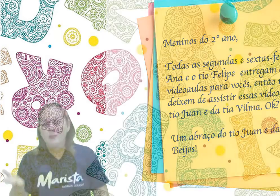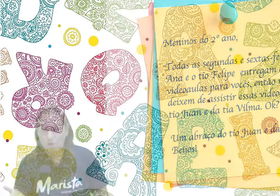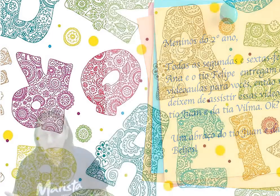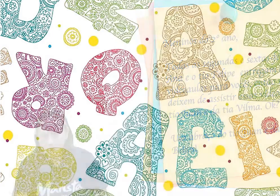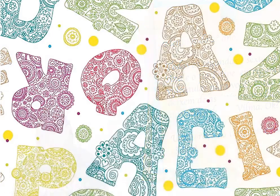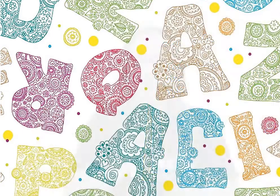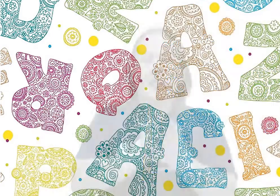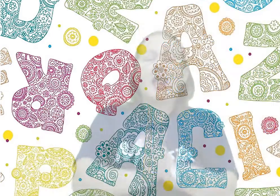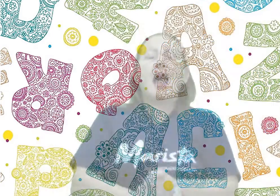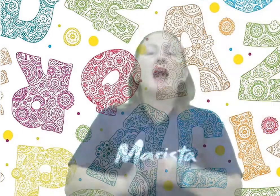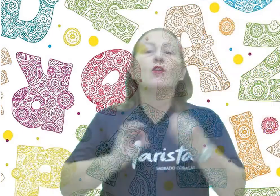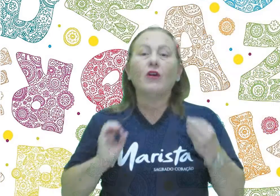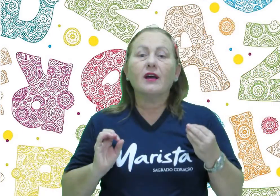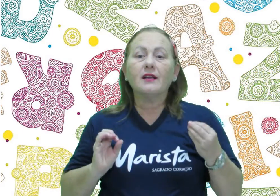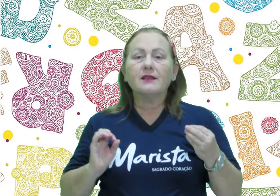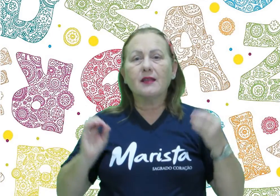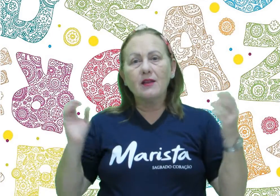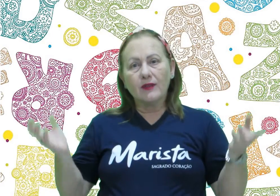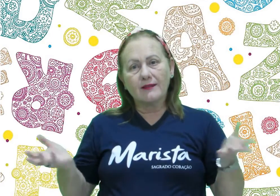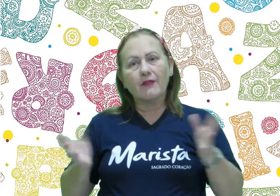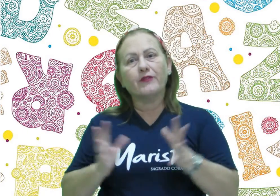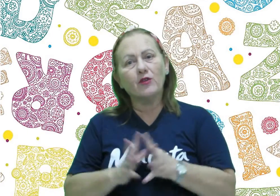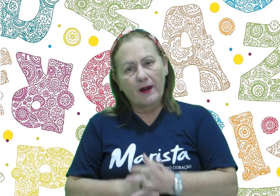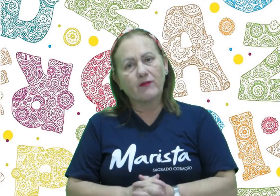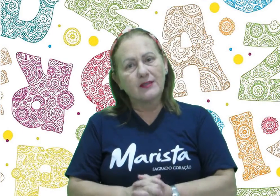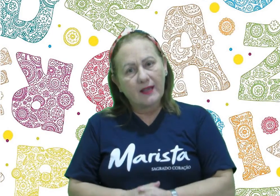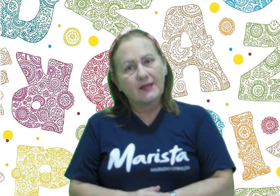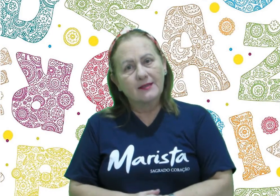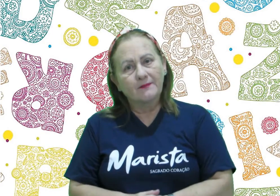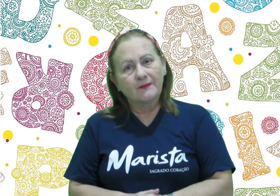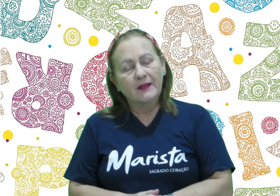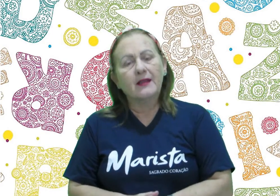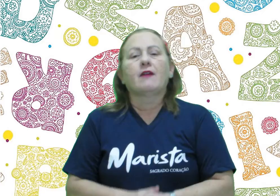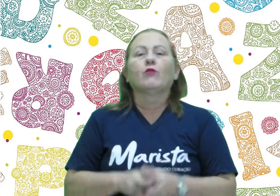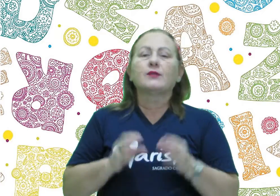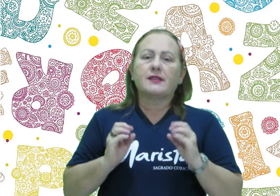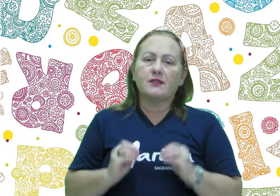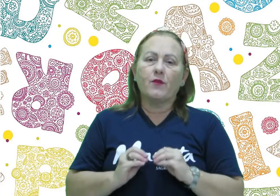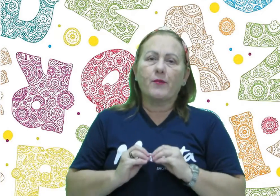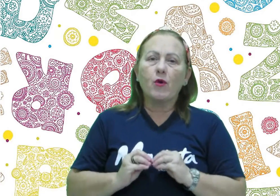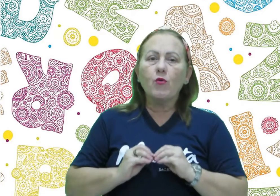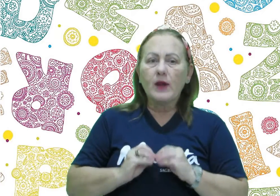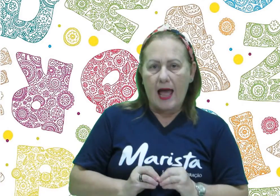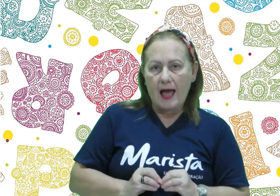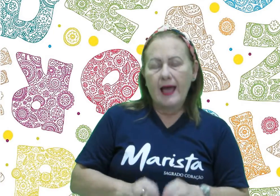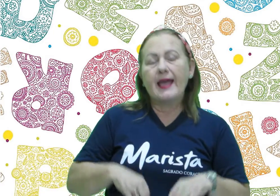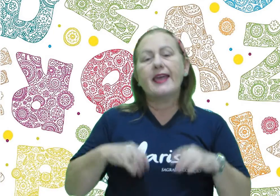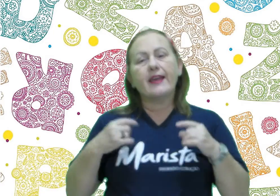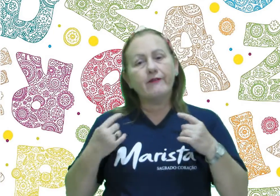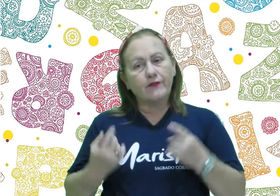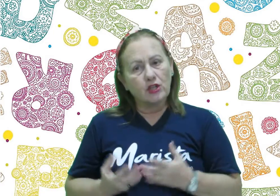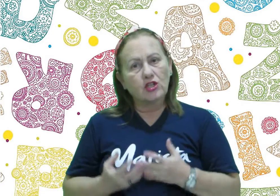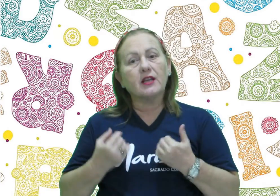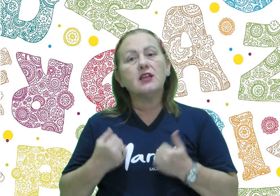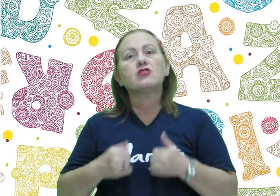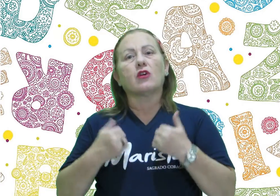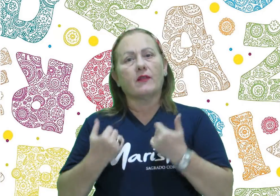Beijos. Agora, tem um desafio para vocês. Vocês vão procurar em revista e